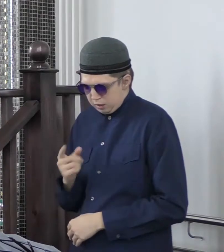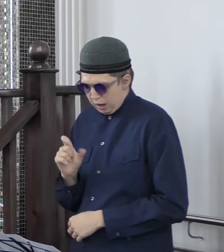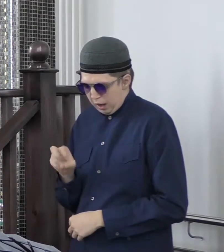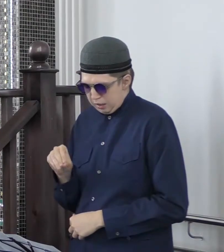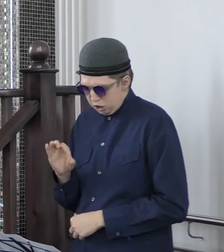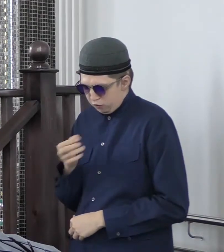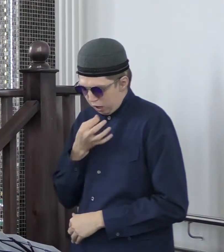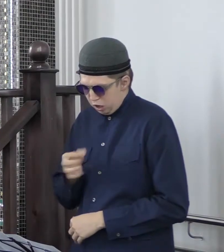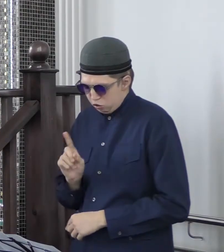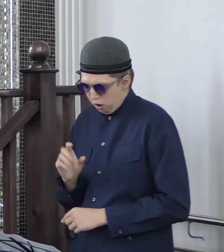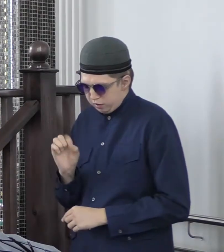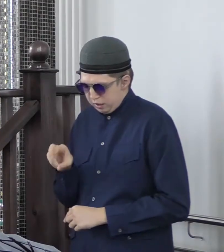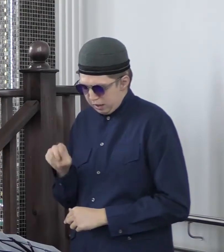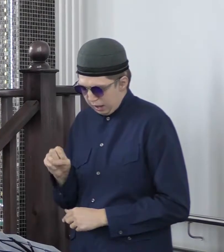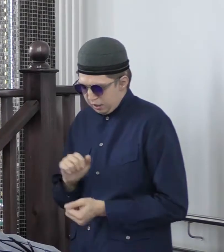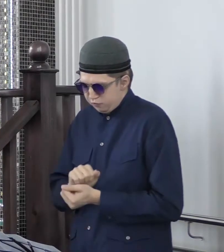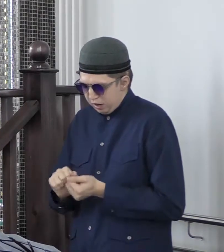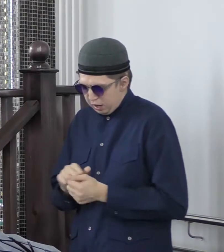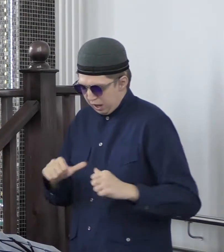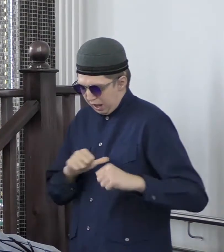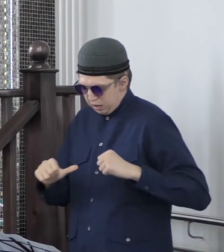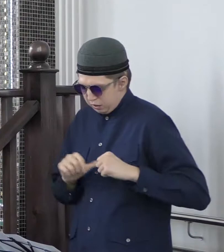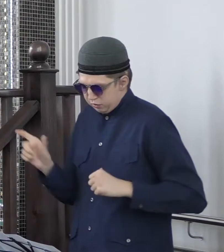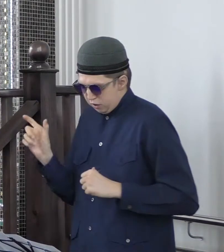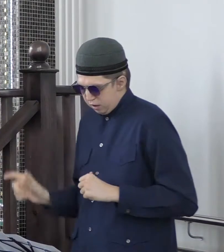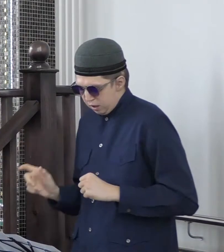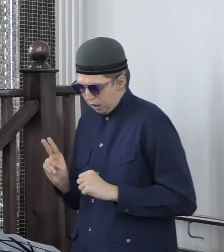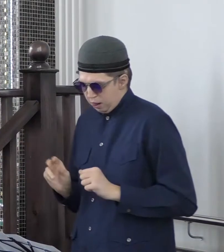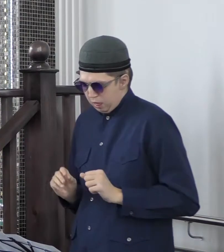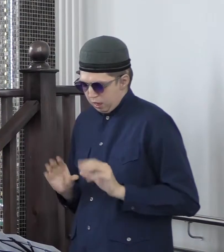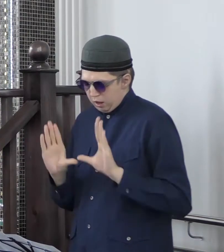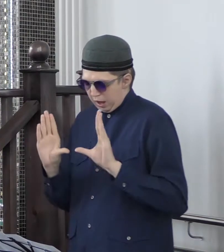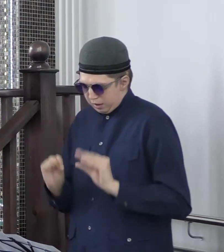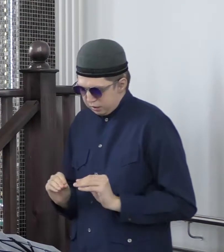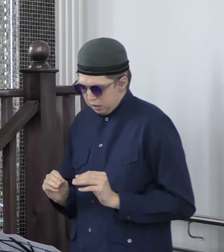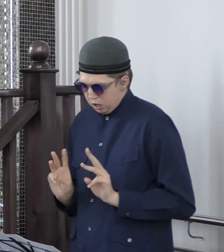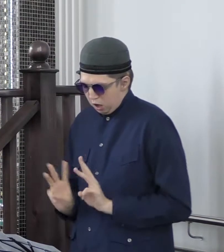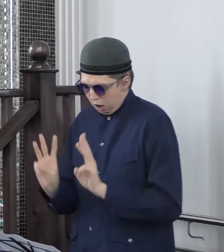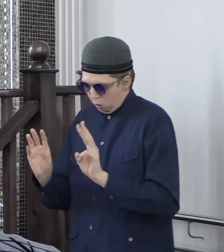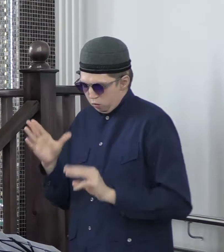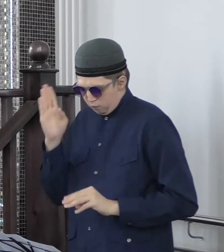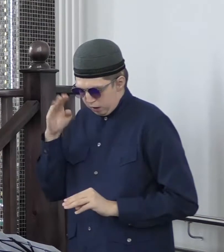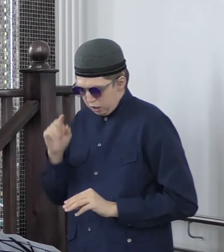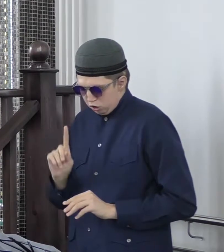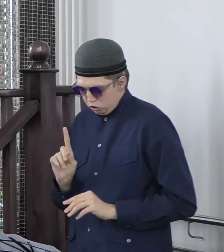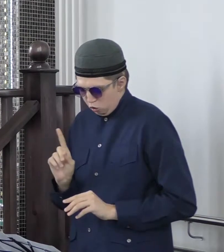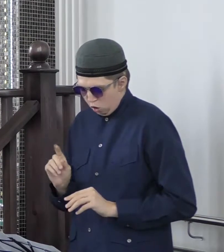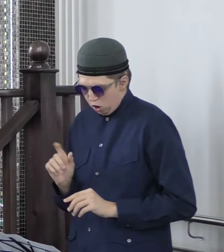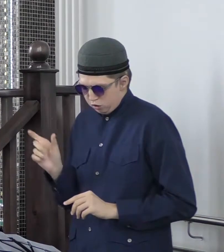السماء بوف تجا نوبي أي لكن الله سبحانه وتعالى من تقوى وغيره هو